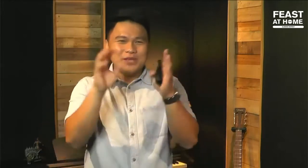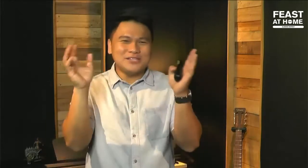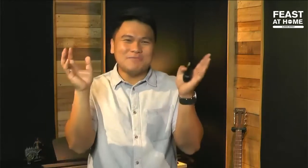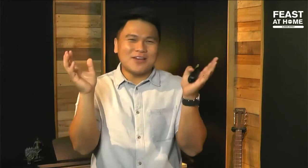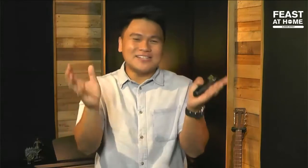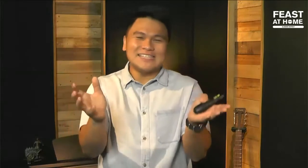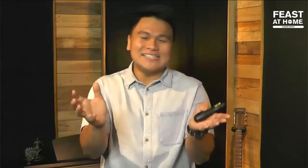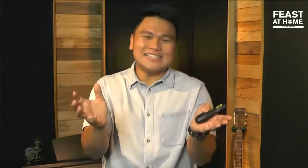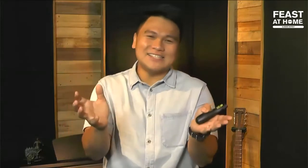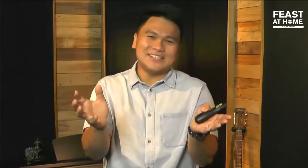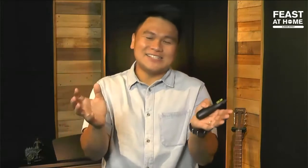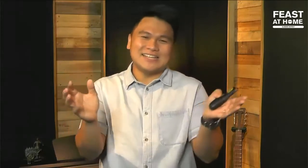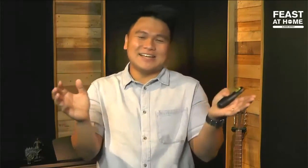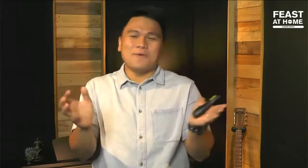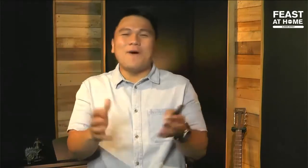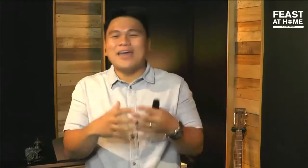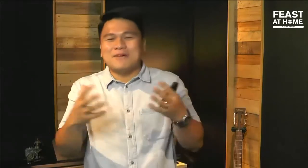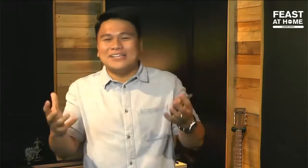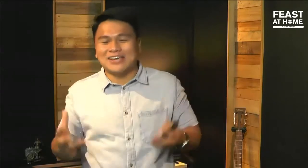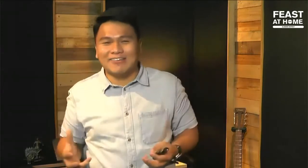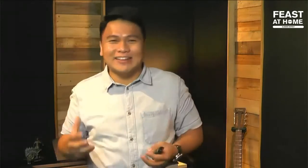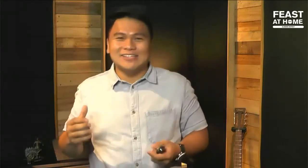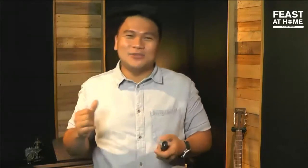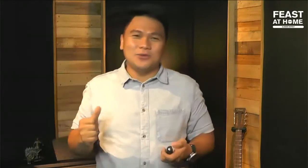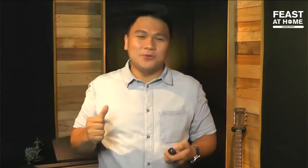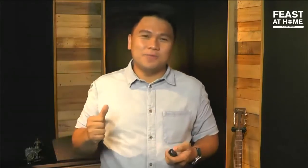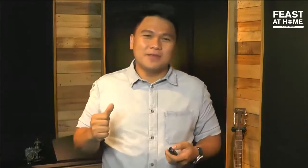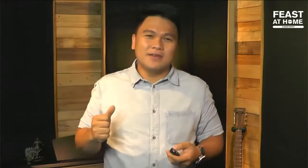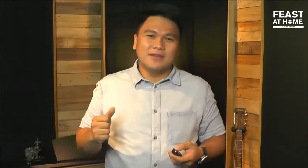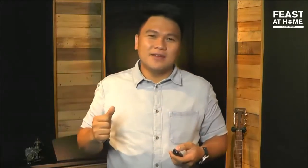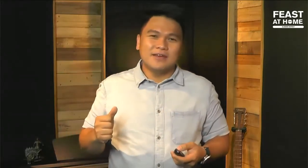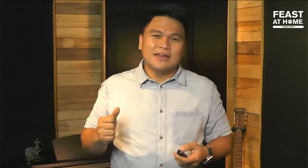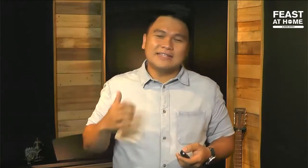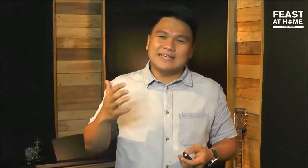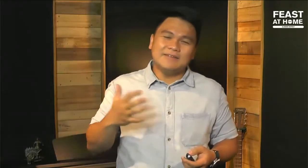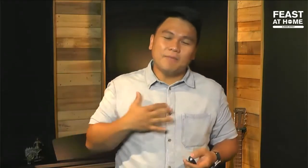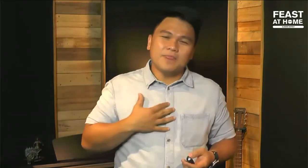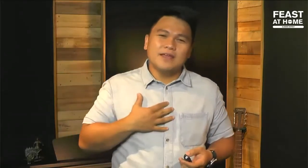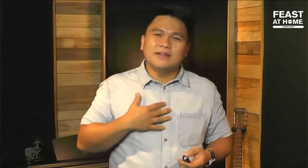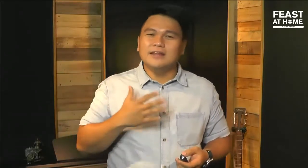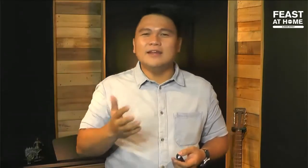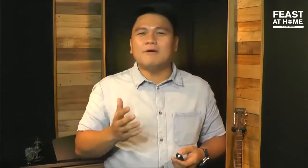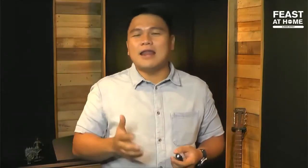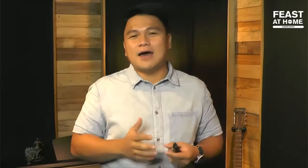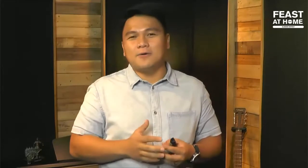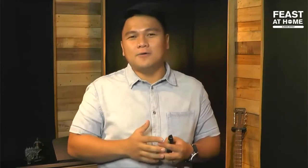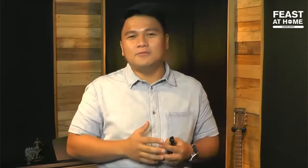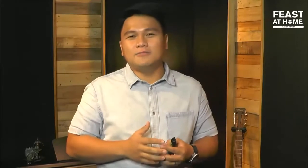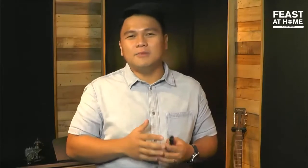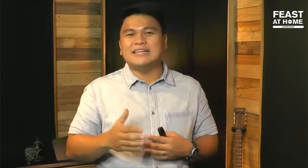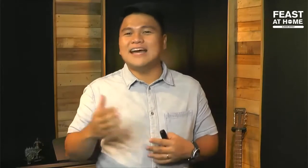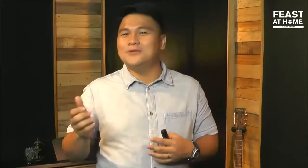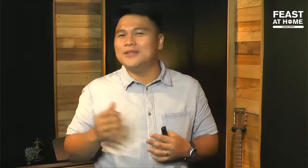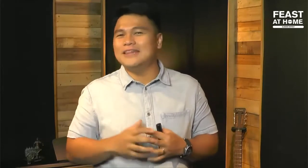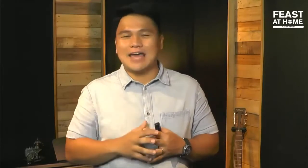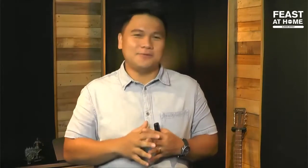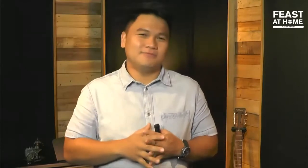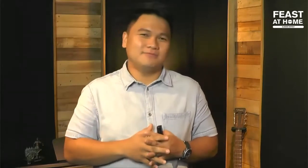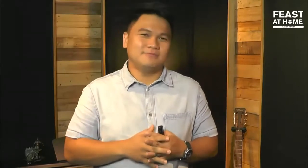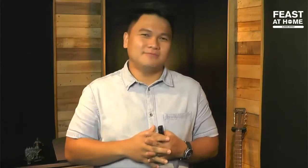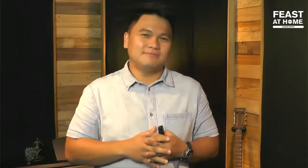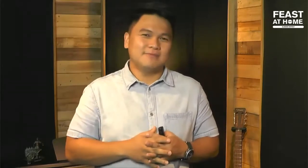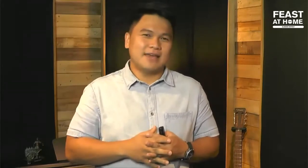You see, brothers and sisters, why am I sharing this to you? Kasi, naniniwala ko, minsan ganun din